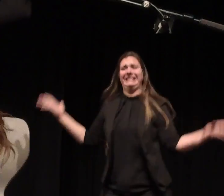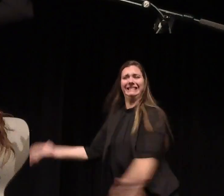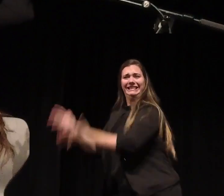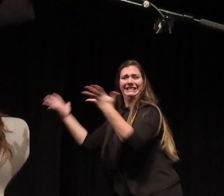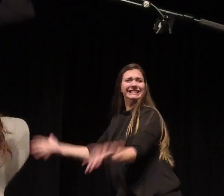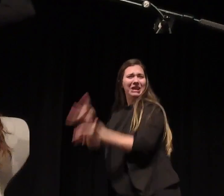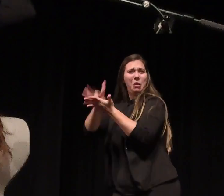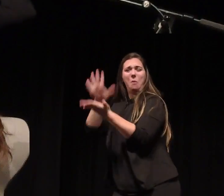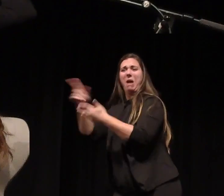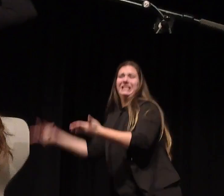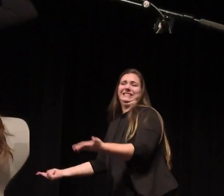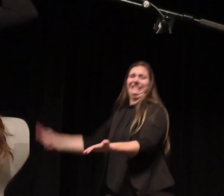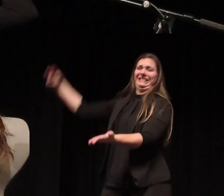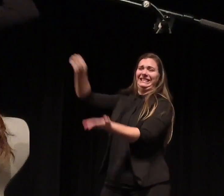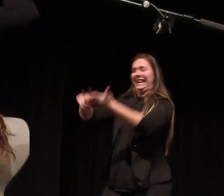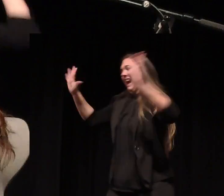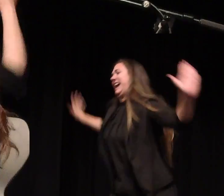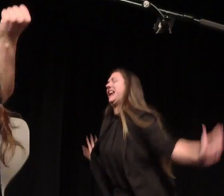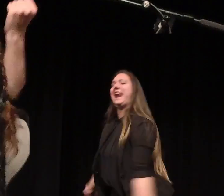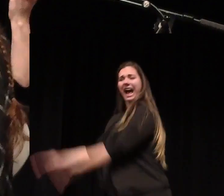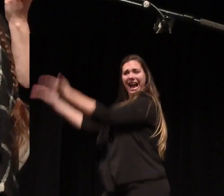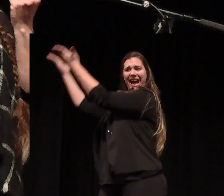baignoire? »